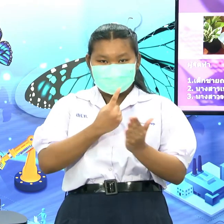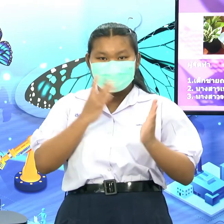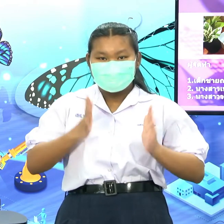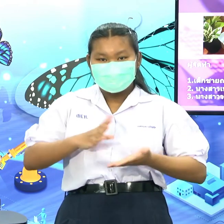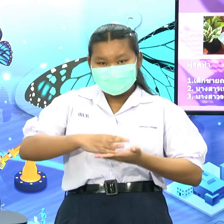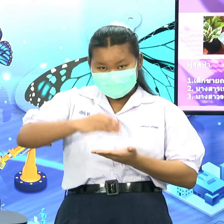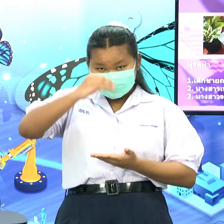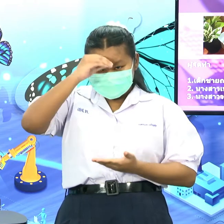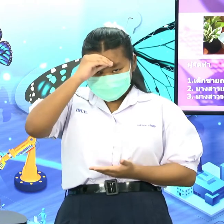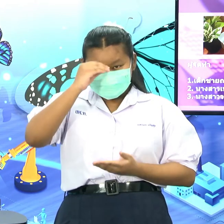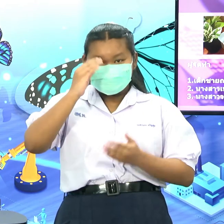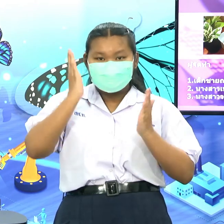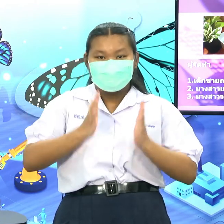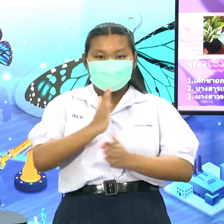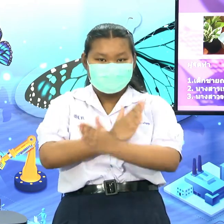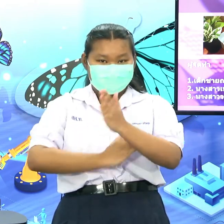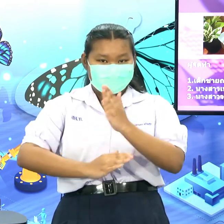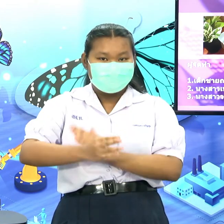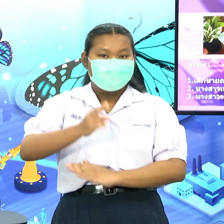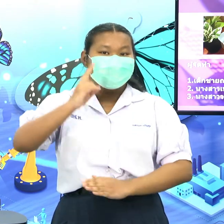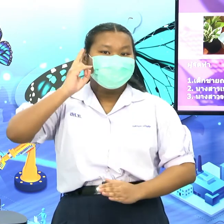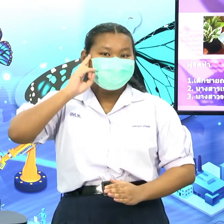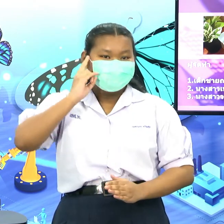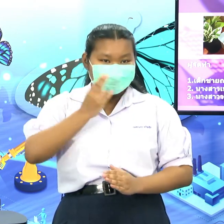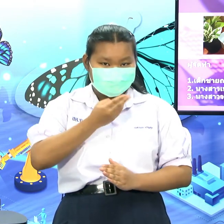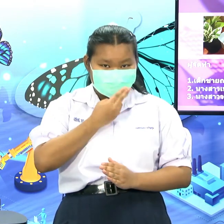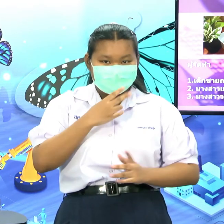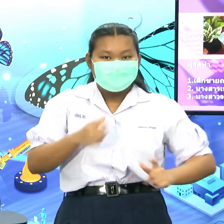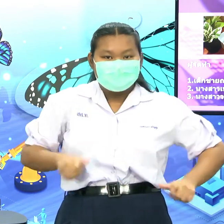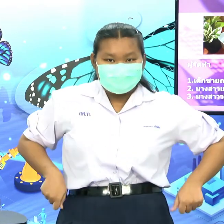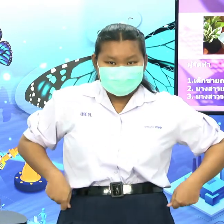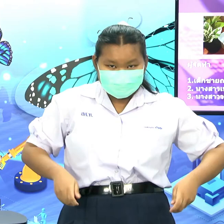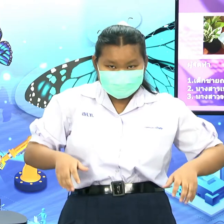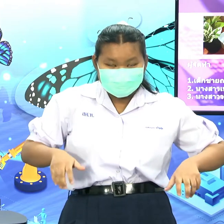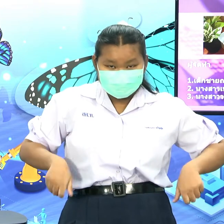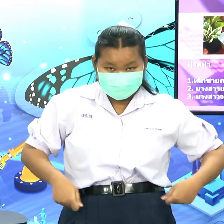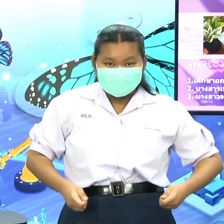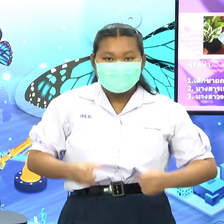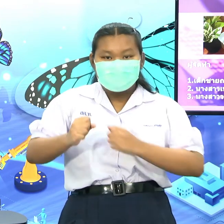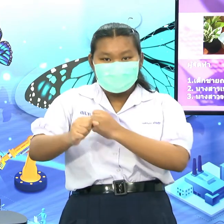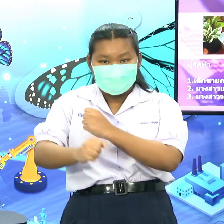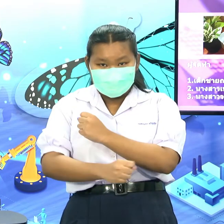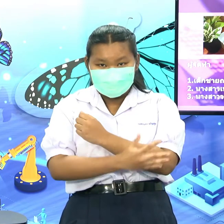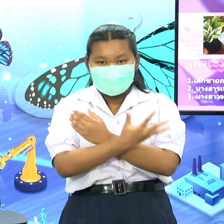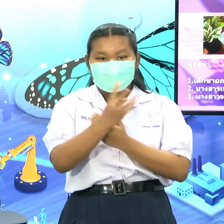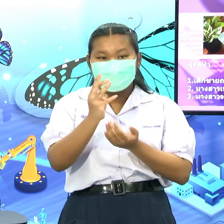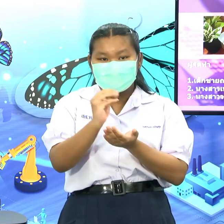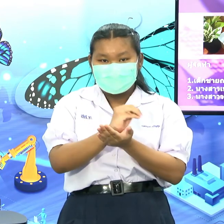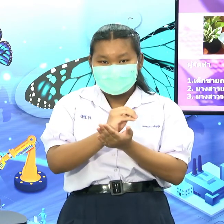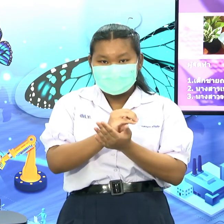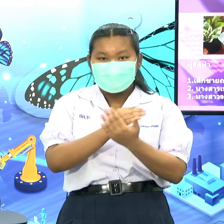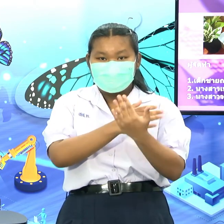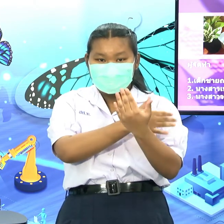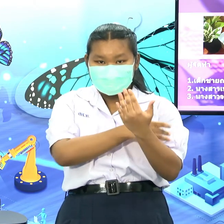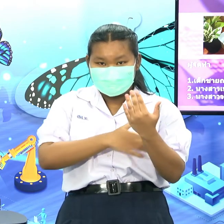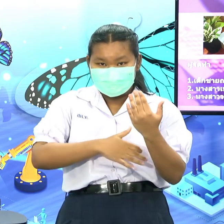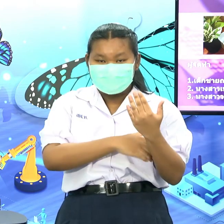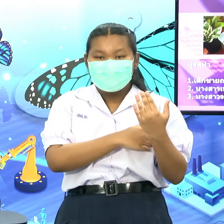ดิฉันเป็นตัวแทนนักเรียนพิการนะคะที่เป็นนักเรียนที่มีความบกพร่องทางการได้ยินและบกพร่องทางการร่างกายและการเคลื่อนไหวที่ได้เ